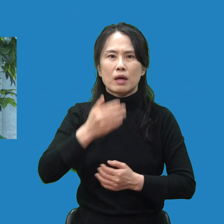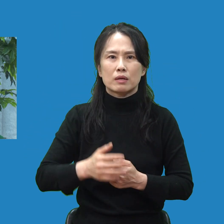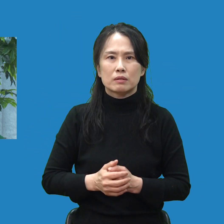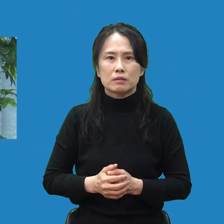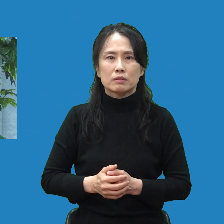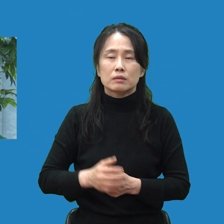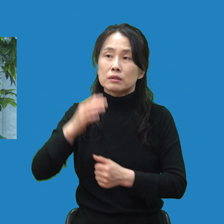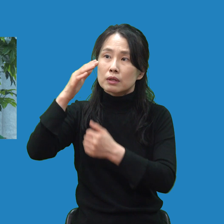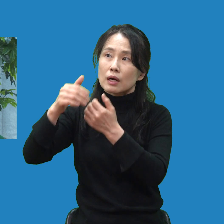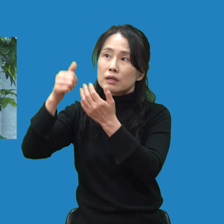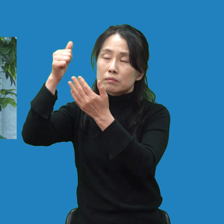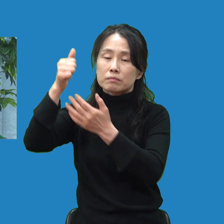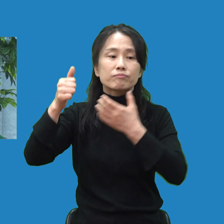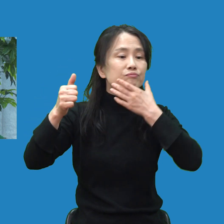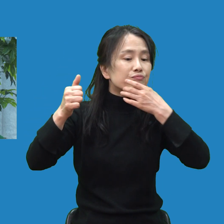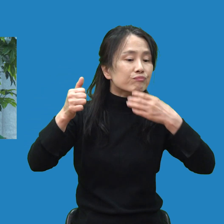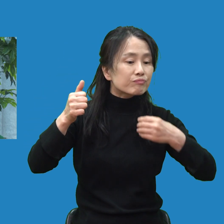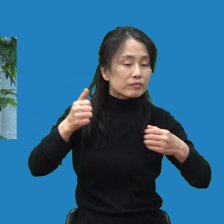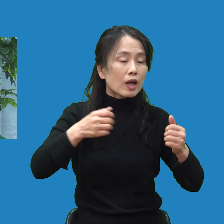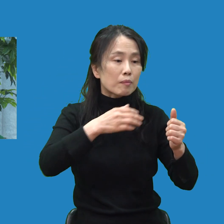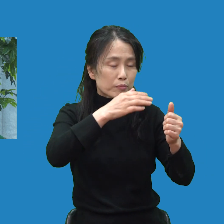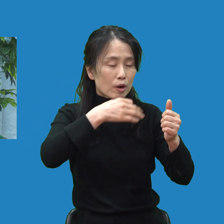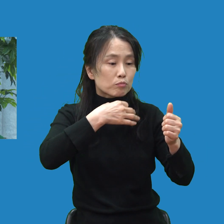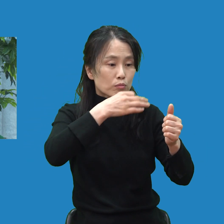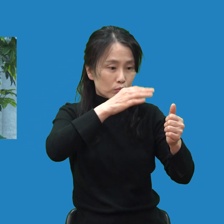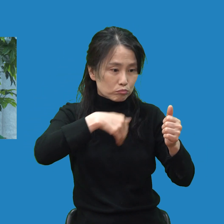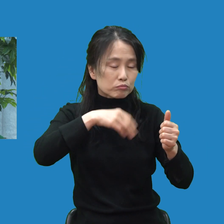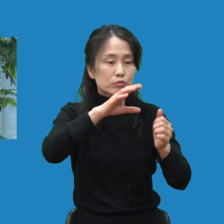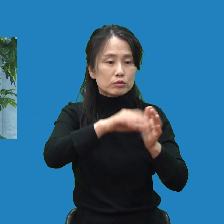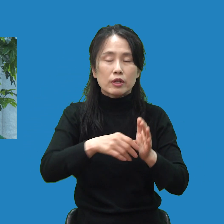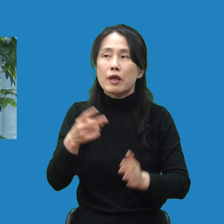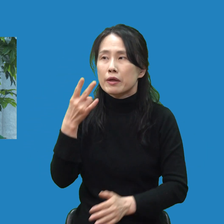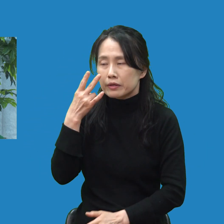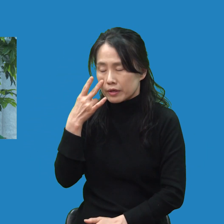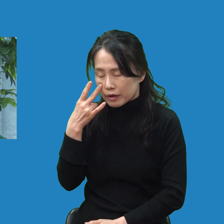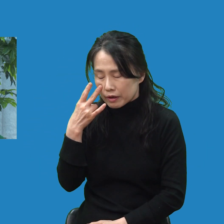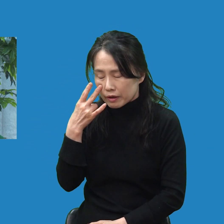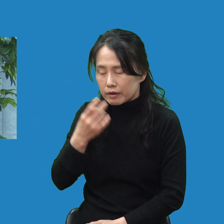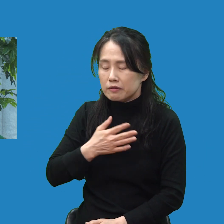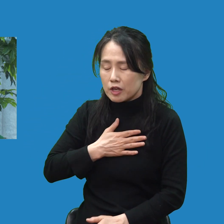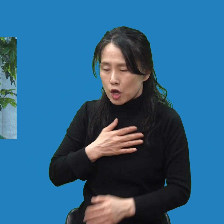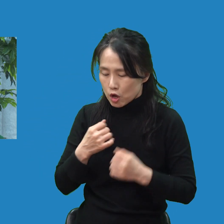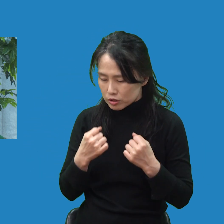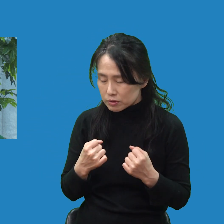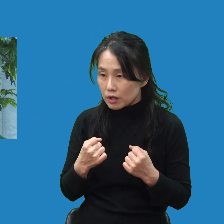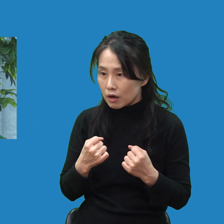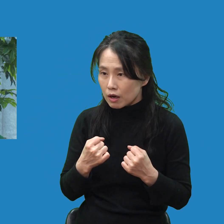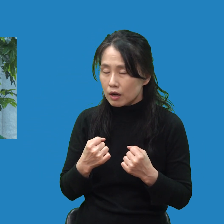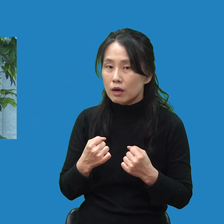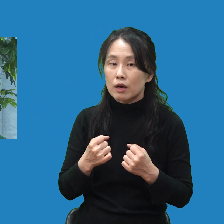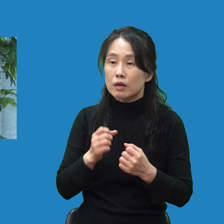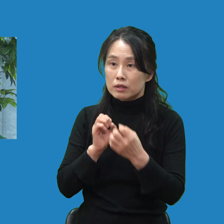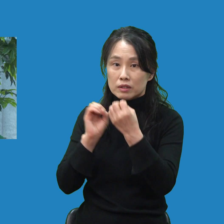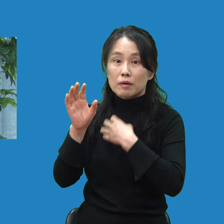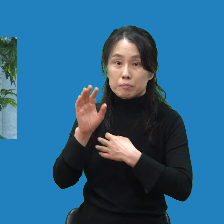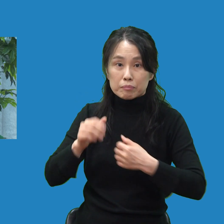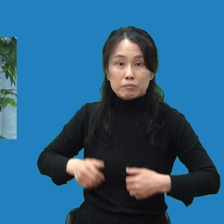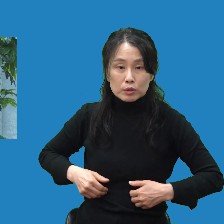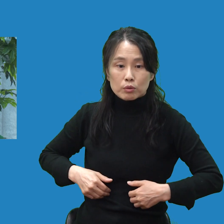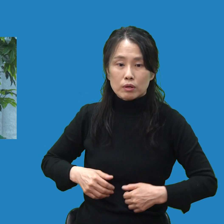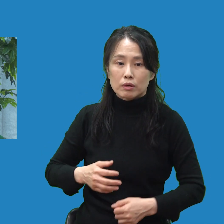하나님이 아브라함을 부르시면 예, 제가 여기 있나이다 이렇게 대답하잖아요. 나다 이렇게 대답